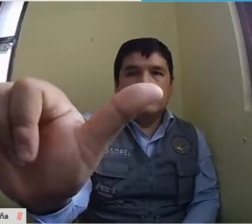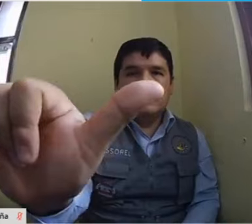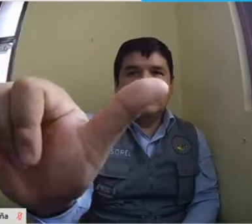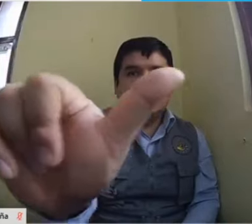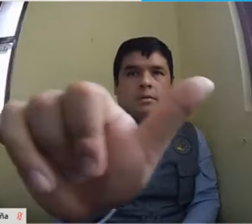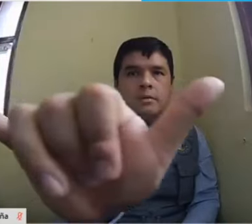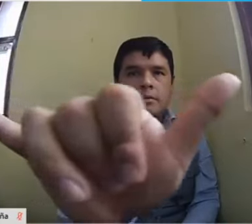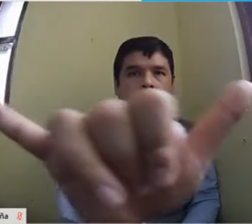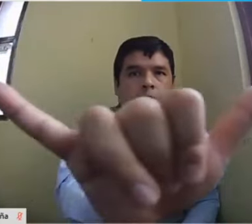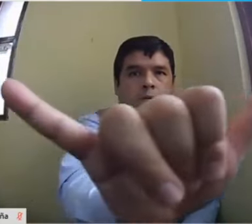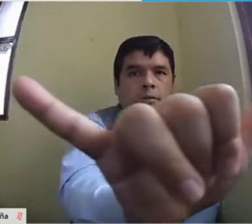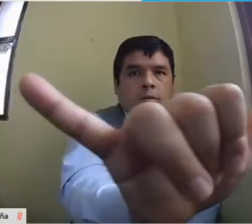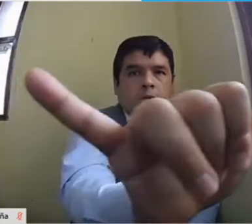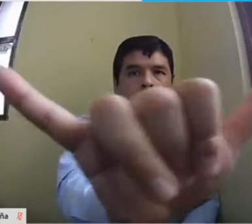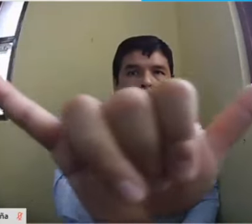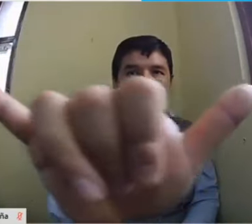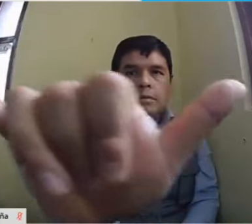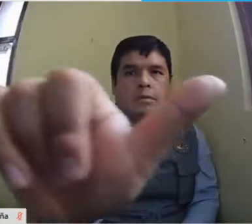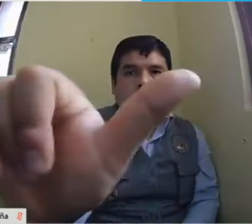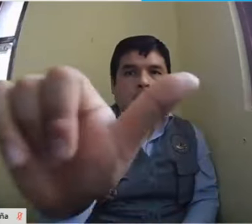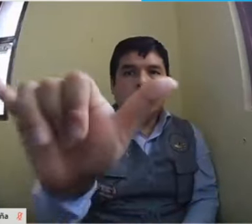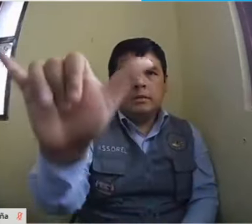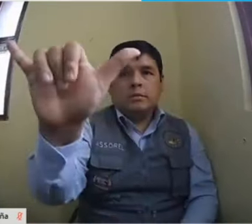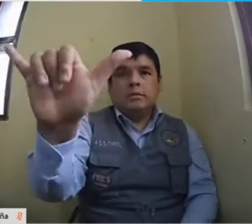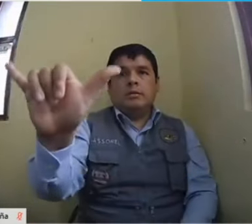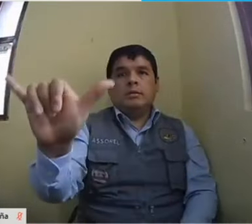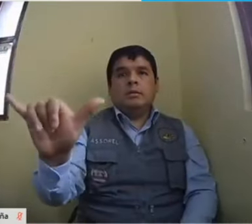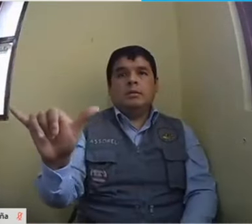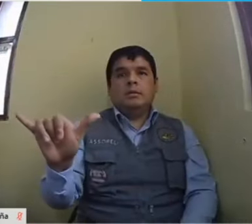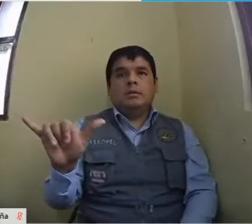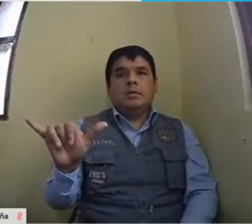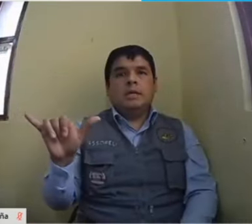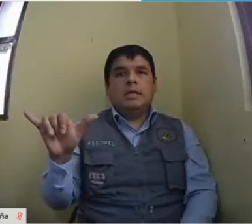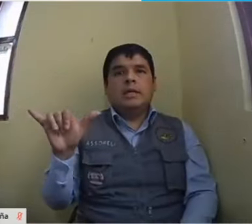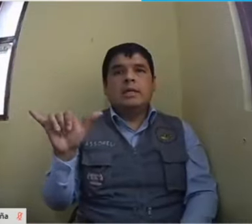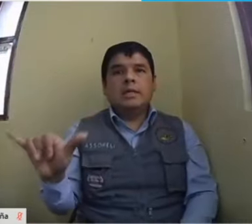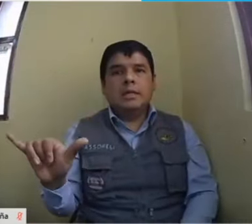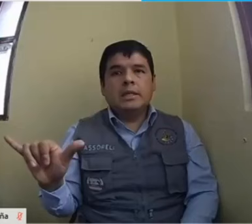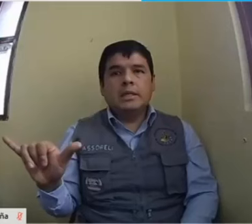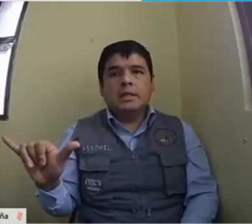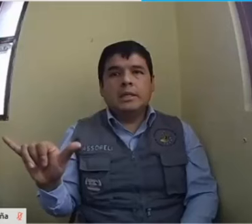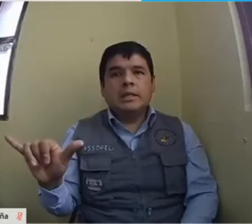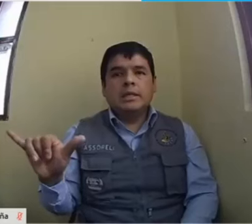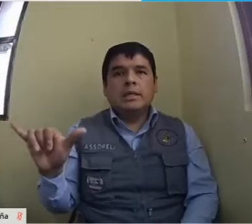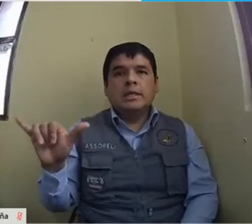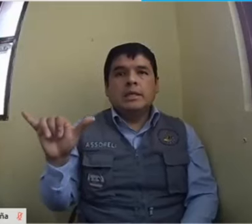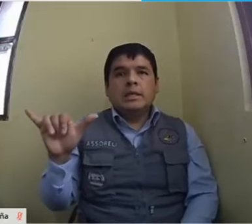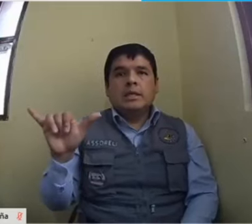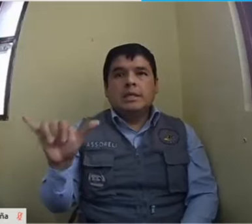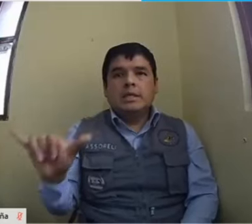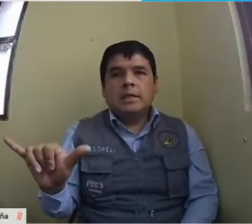Y la Y es con el índice y el pulgar hacia afuera y los otros dedos adentro de la